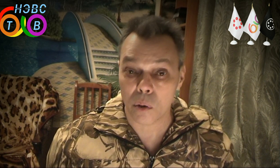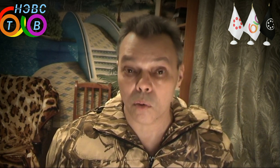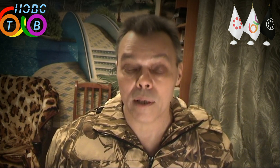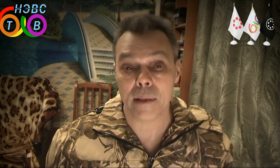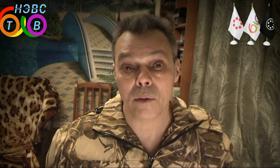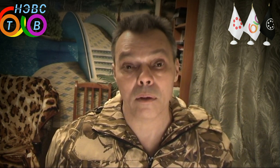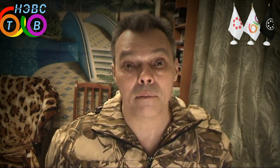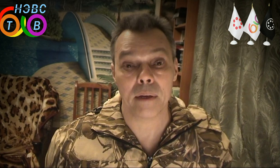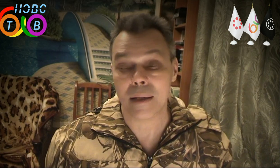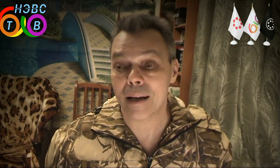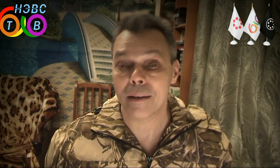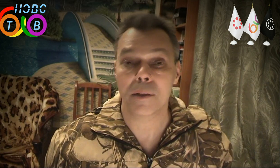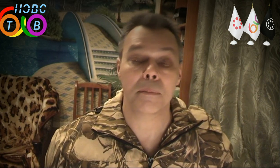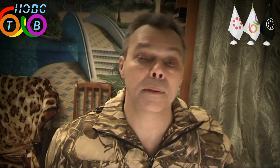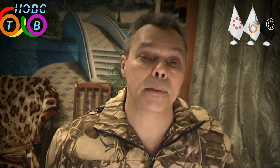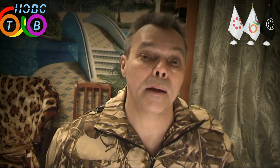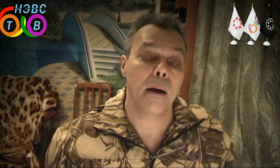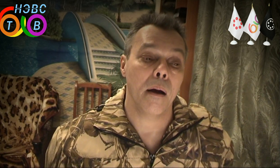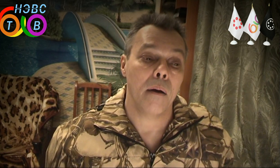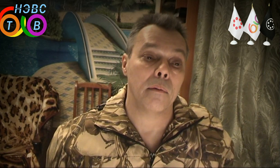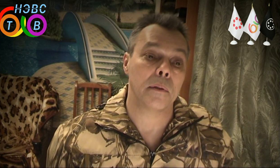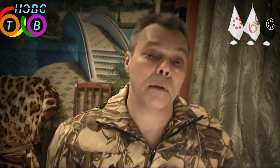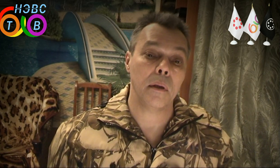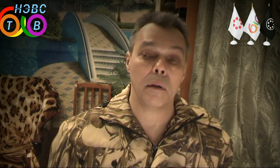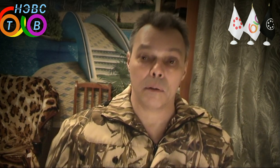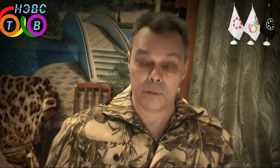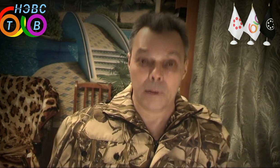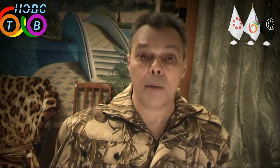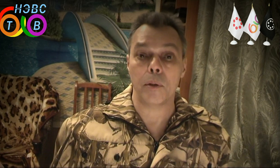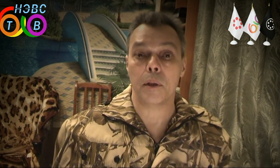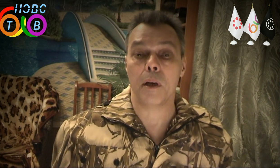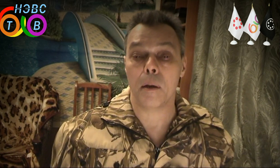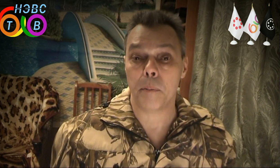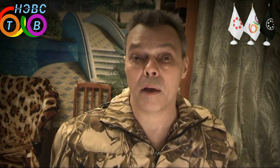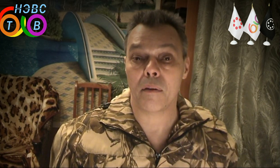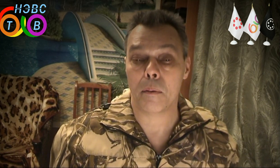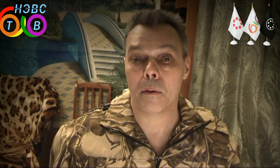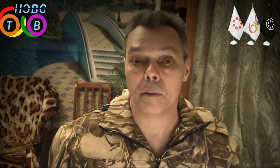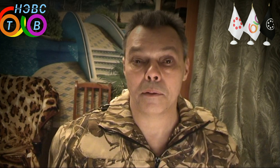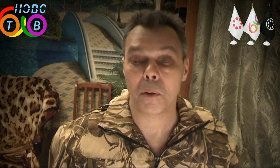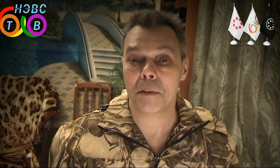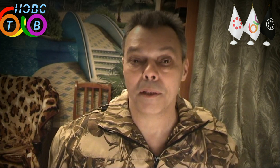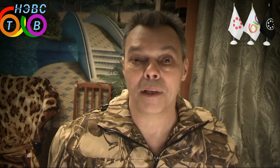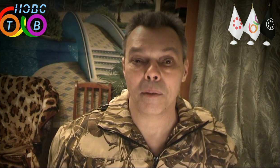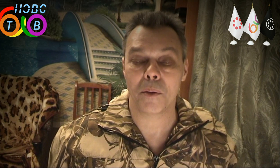всеслав-соло.ру, S как доллар, B как галочка пишется. Вот. И всегда будете первыми не только свидетелями, но